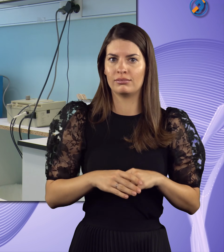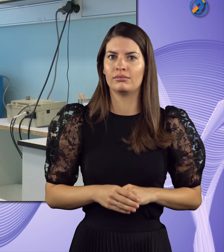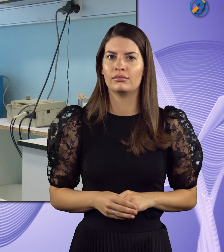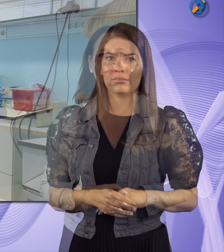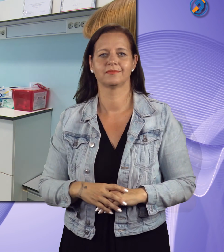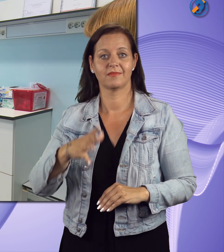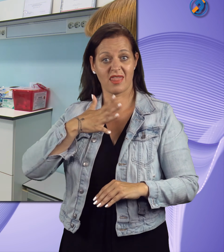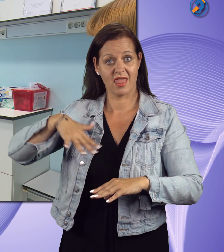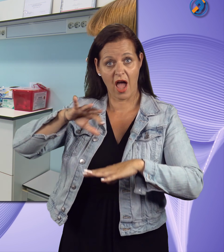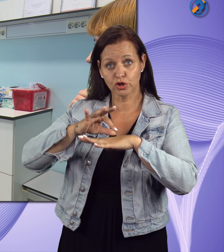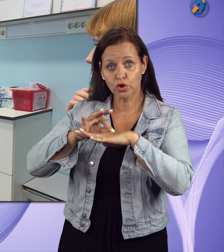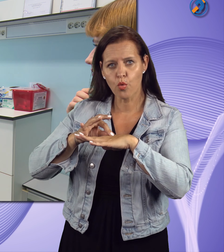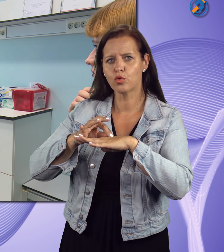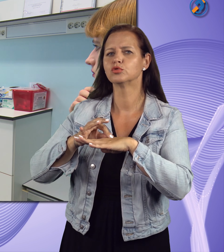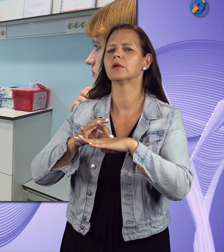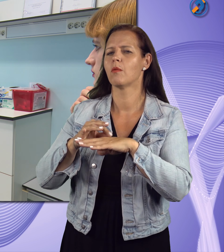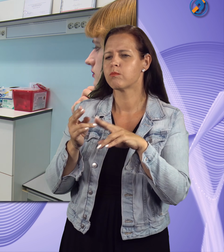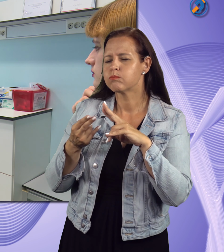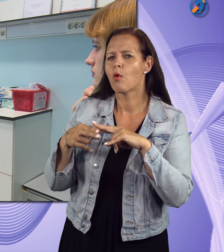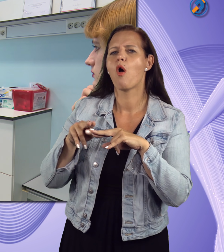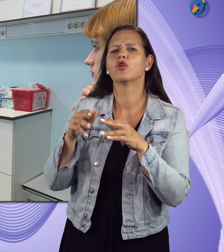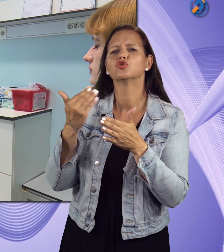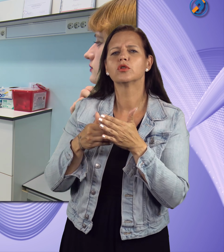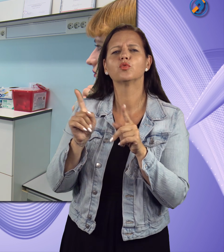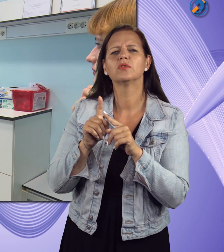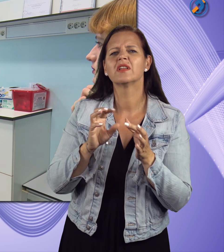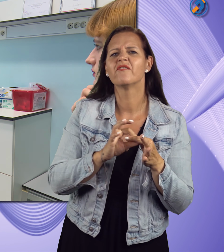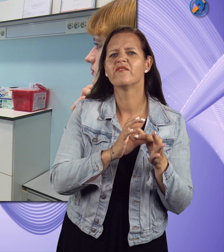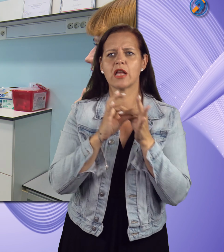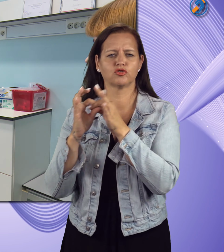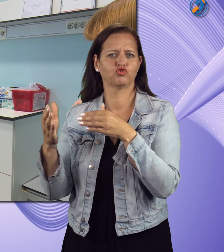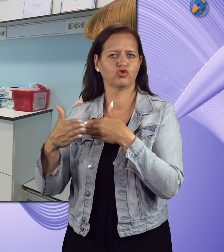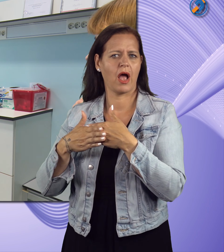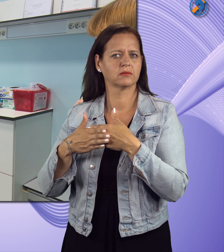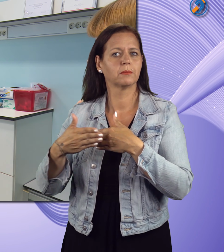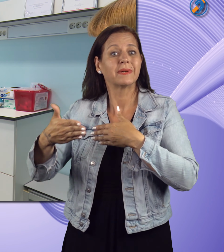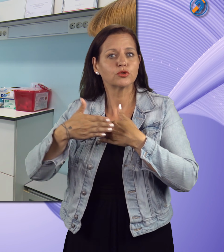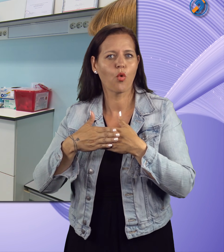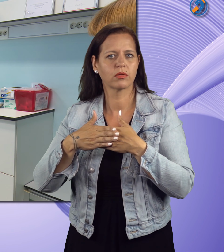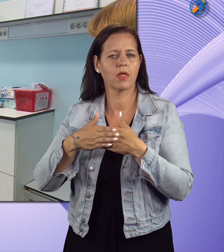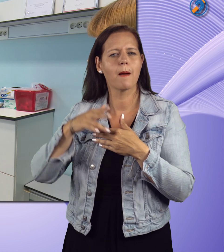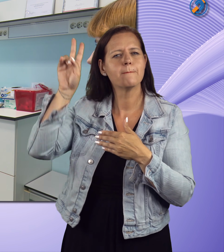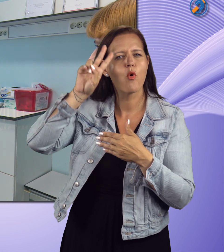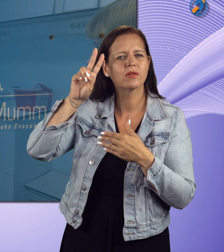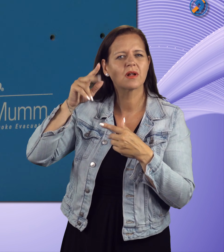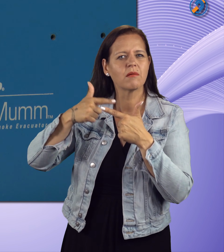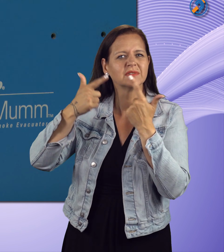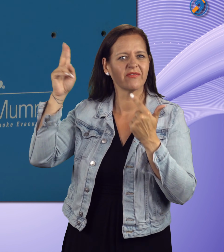okvarijo. Naši koži vse bolj škodi tudi ves čas prisotna modra svetloba,